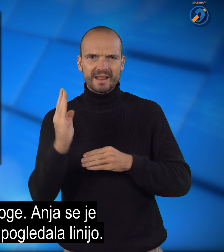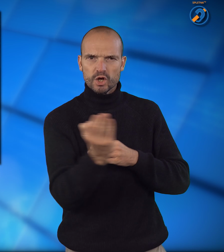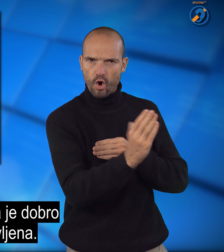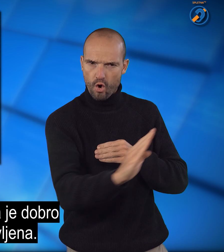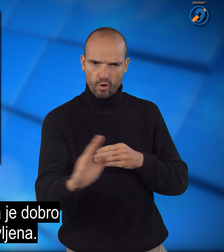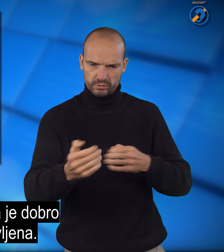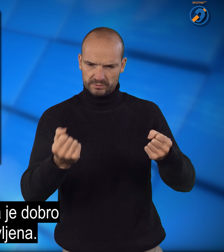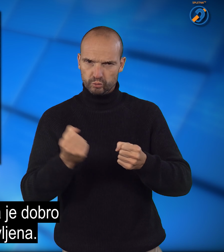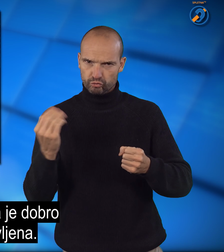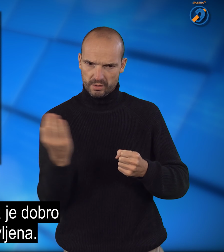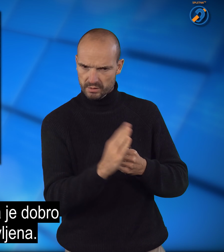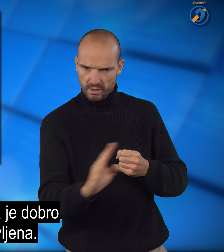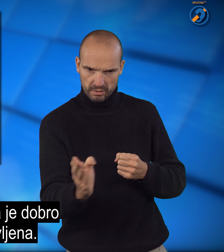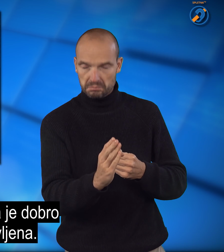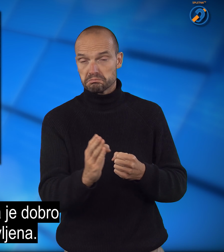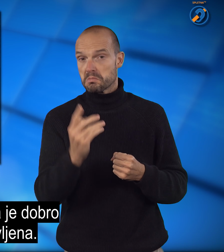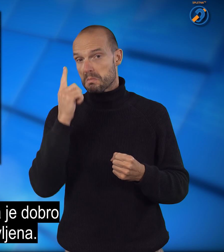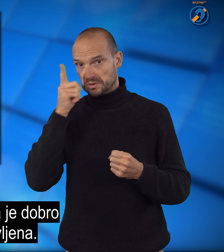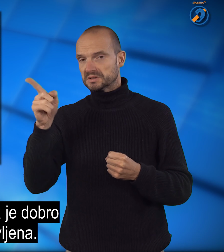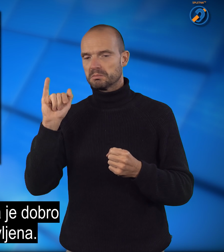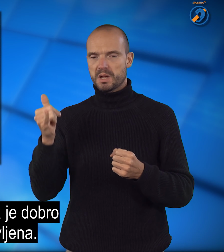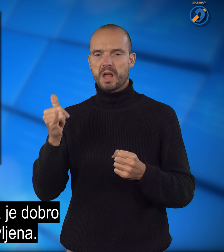da mislim, da je dobro pripravljena.